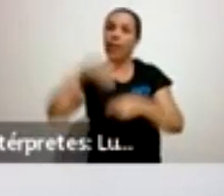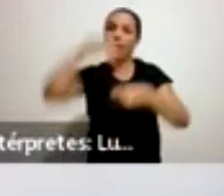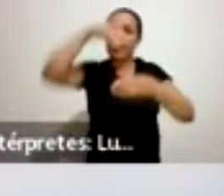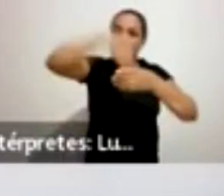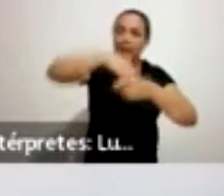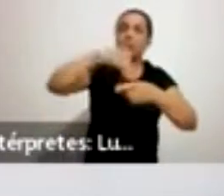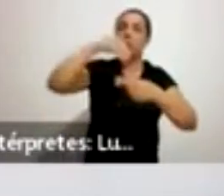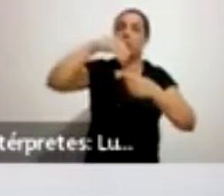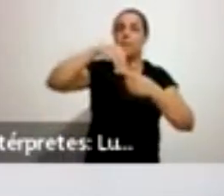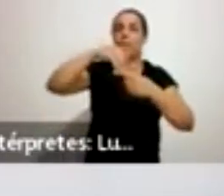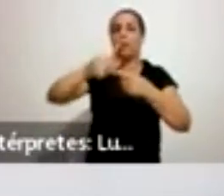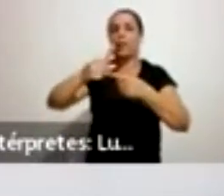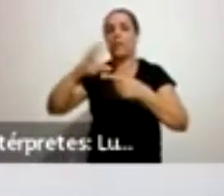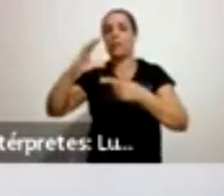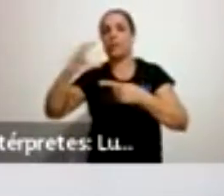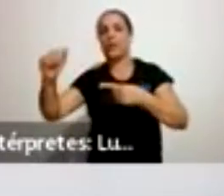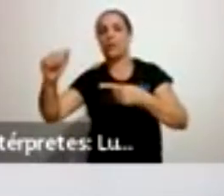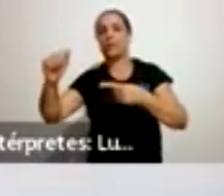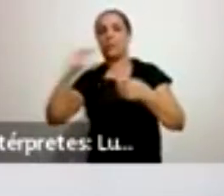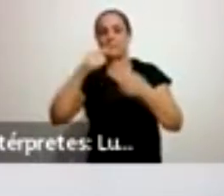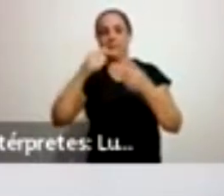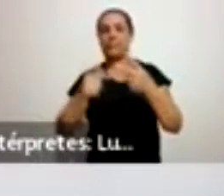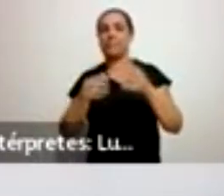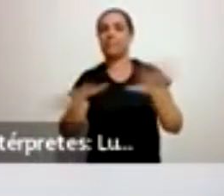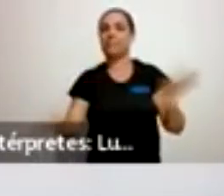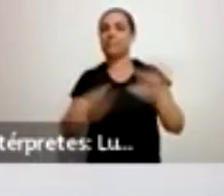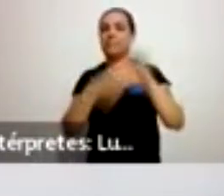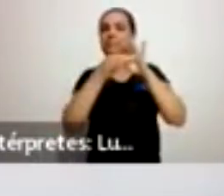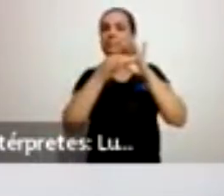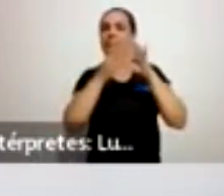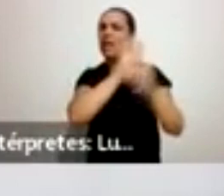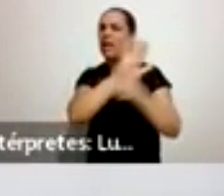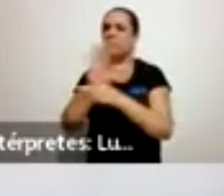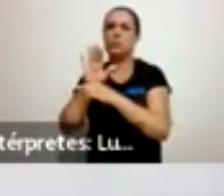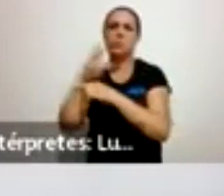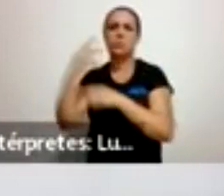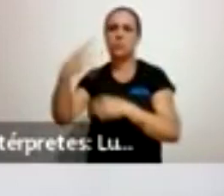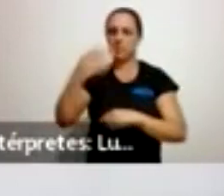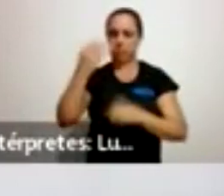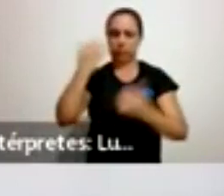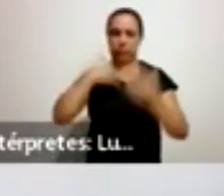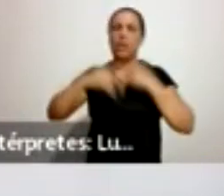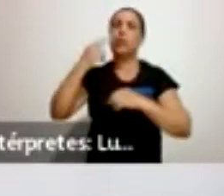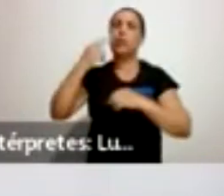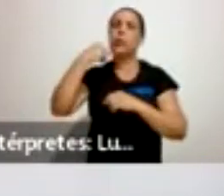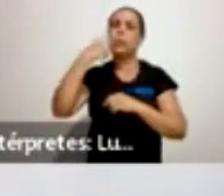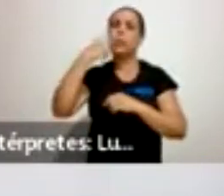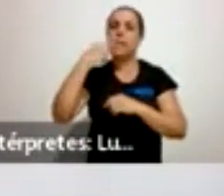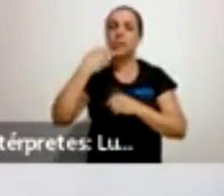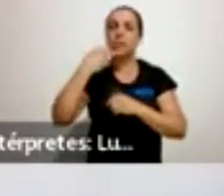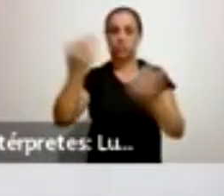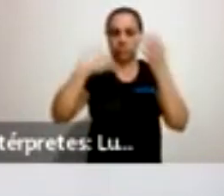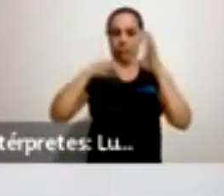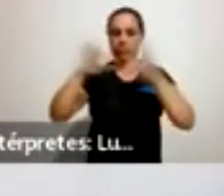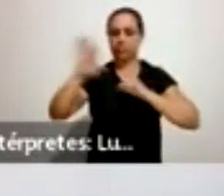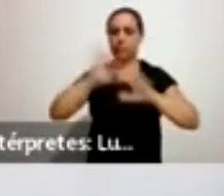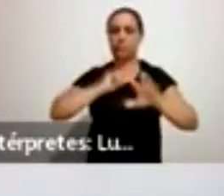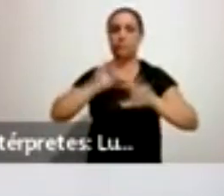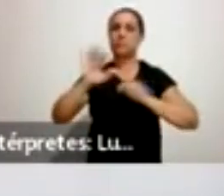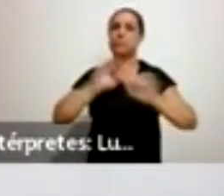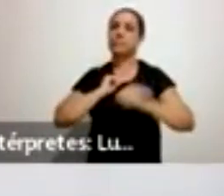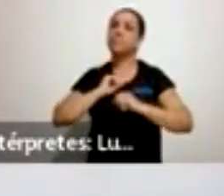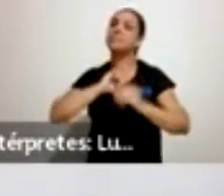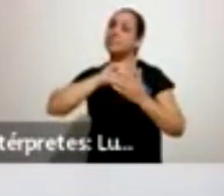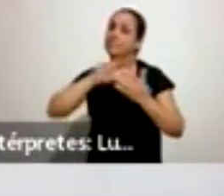litros d'água. Então, é excelente para a família. Quais são as formas de uso do silocimol? São várias.